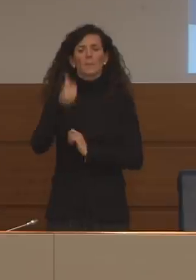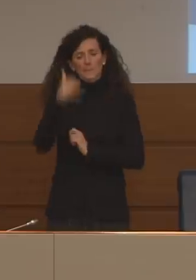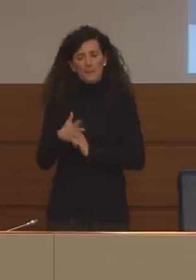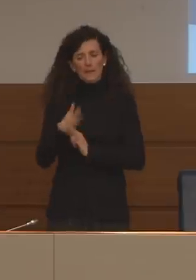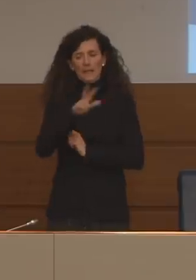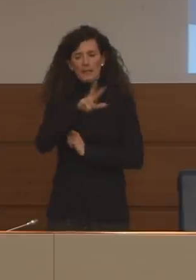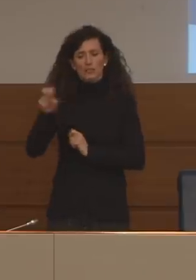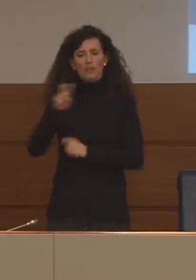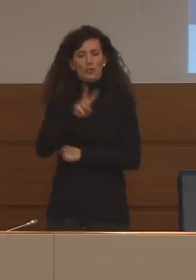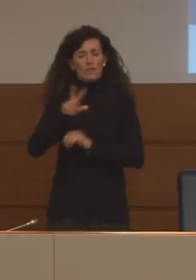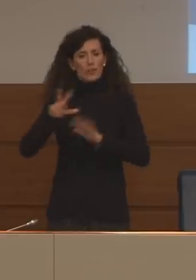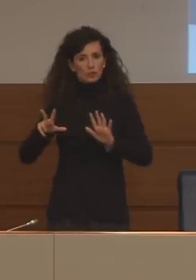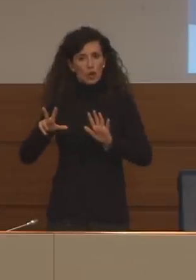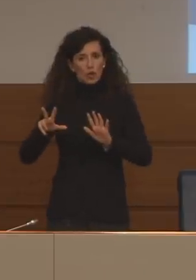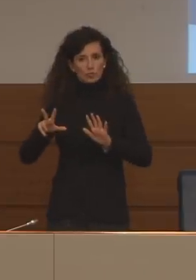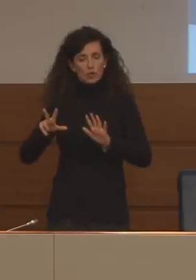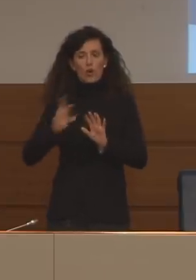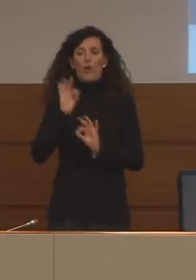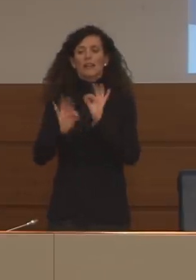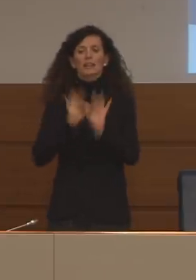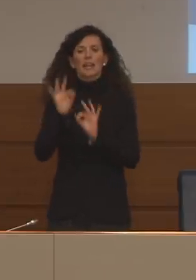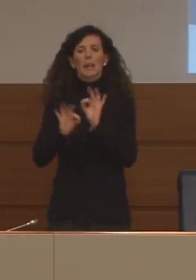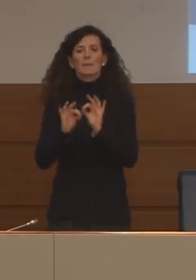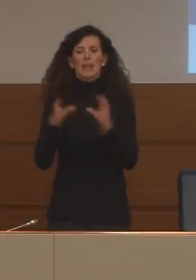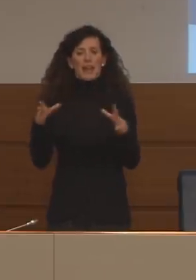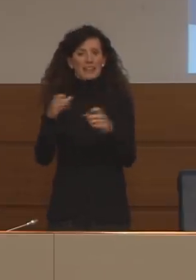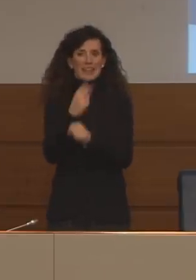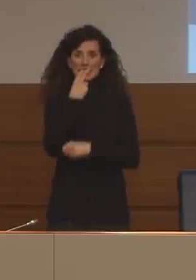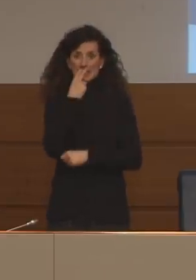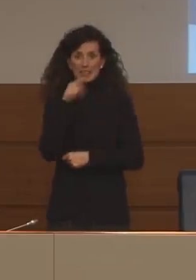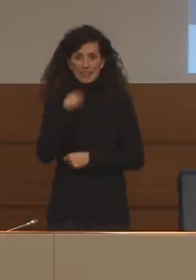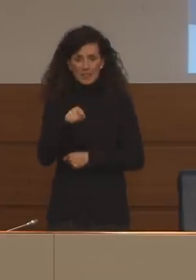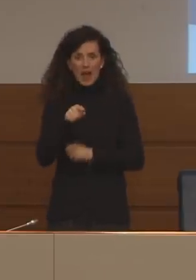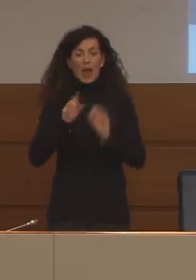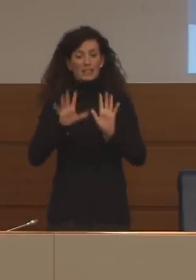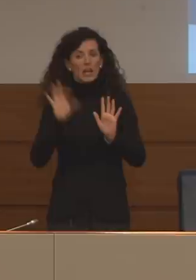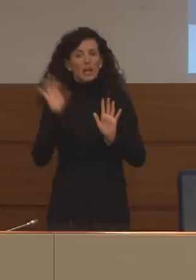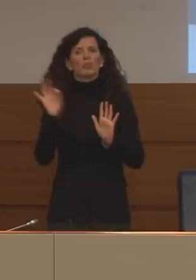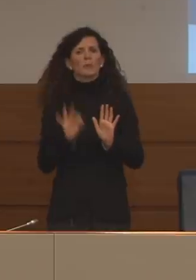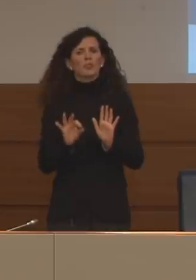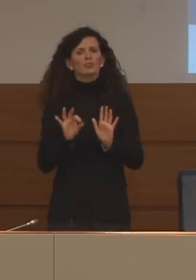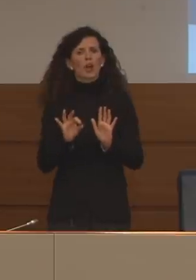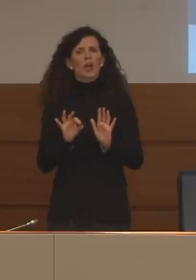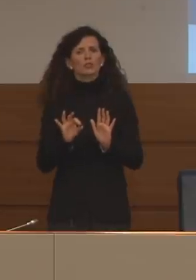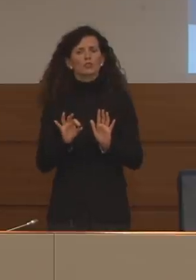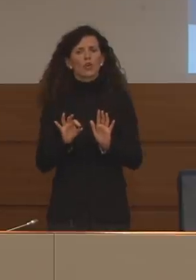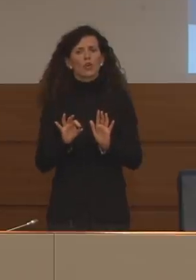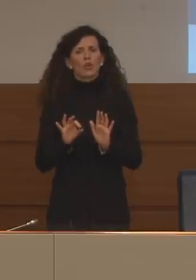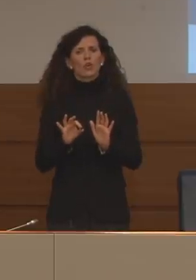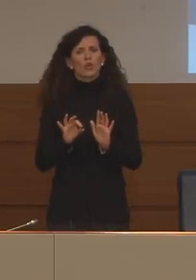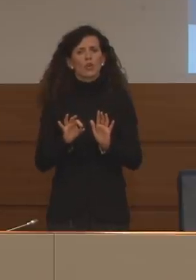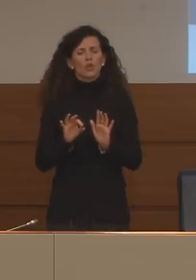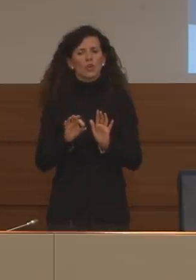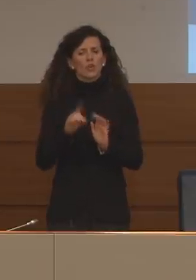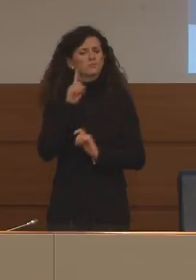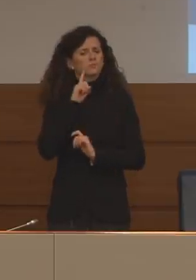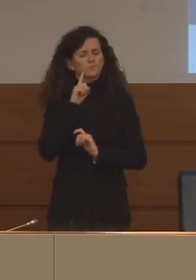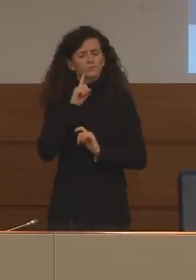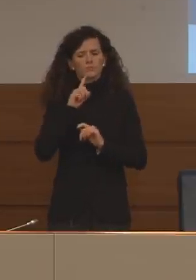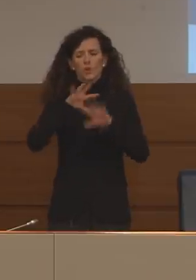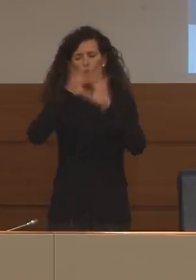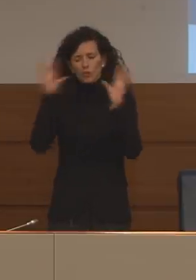1328 sono in terapia intensiva è sempre il 10 per cento del totale